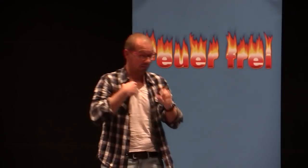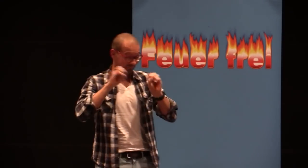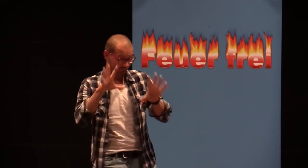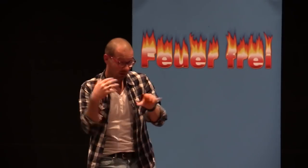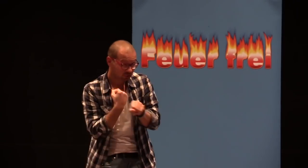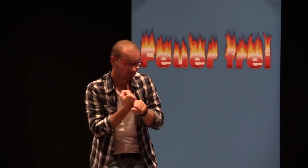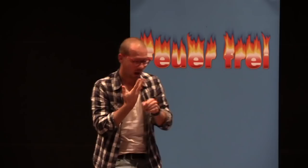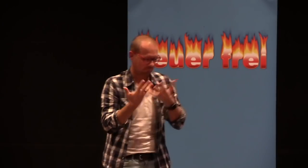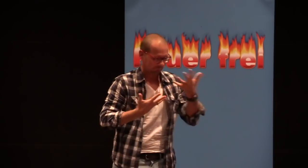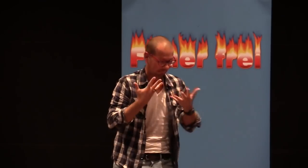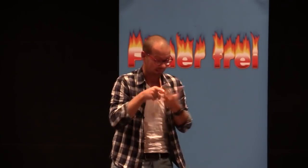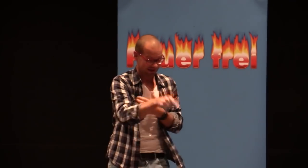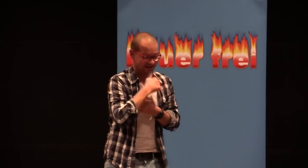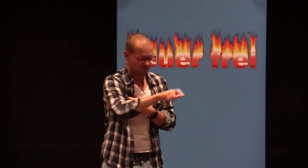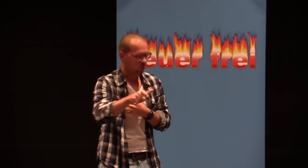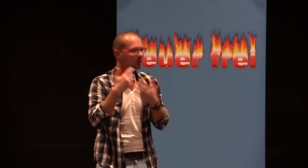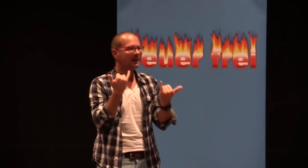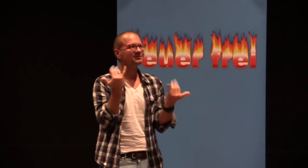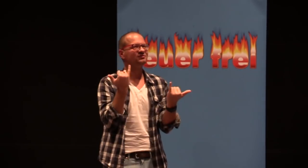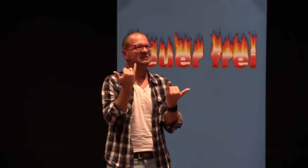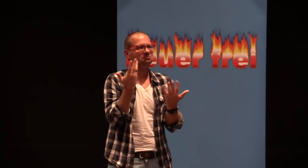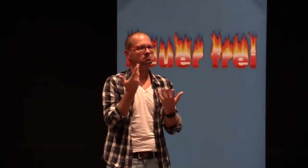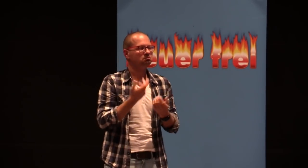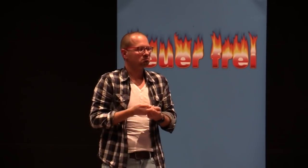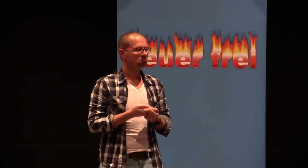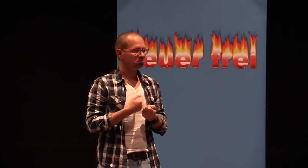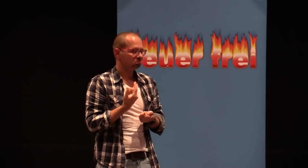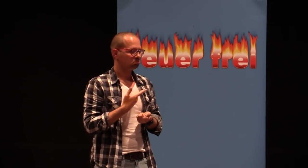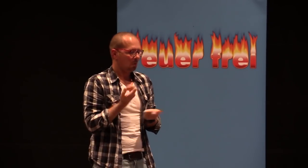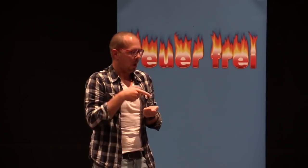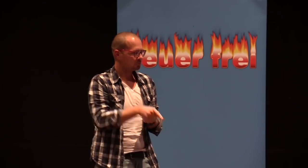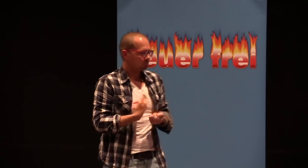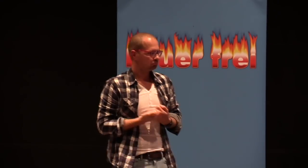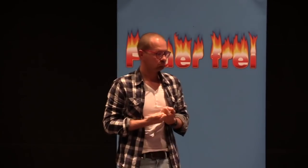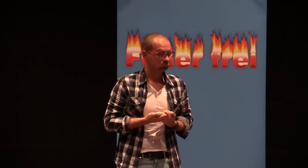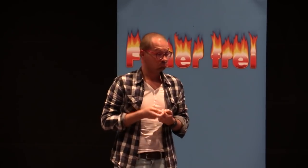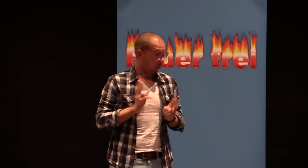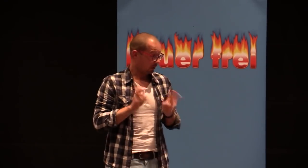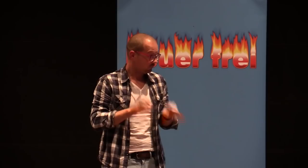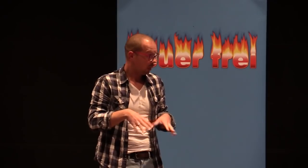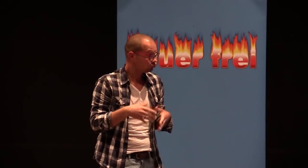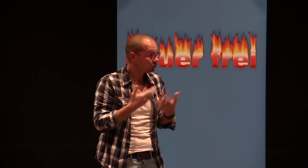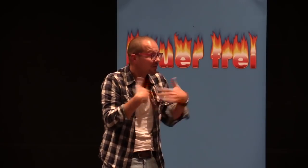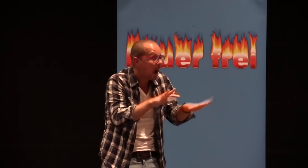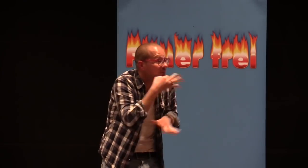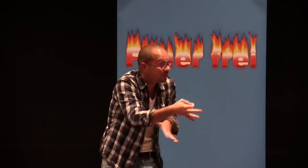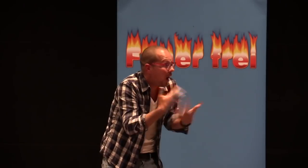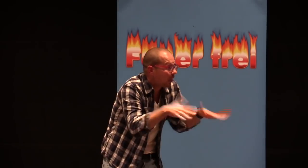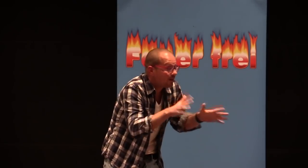ich persönlich schon teilweise überlege, ob ich ja richtig liege oder nicht. Und Jugendlichen das einfach